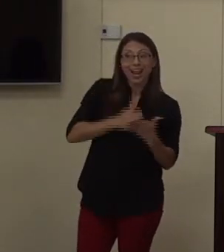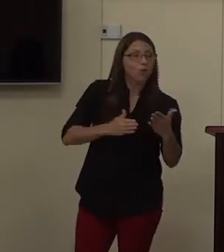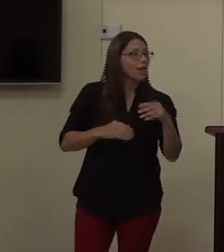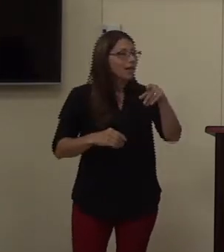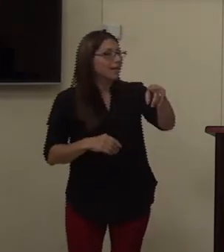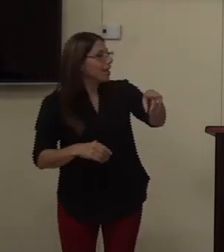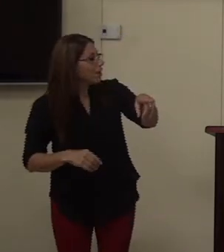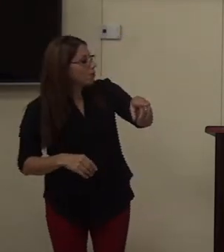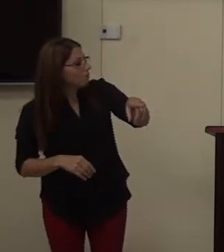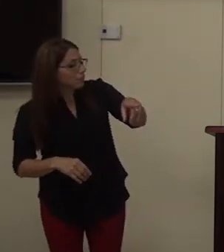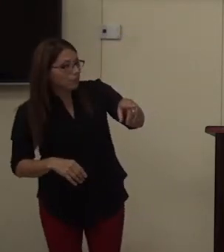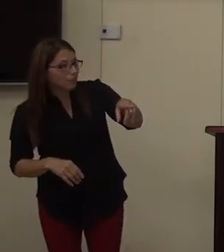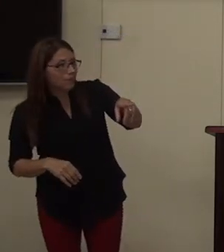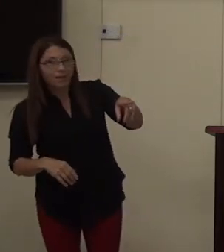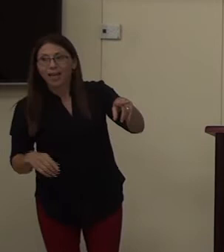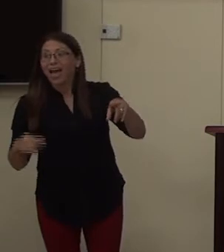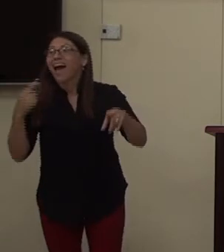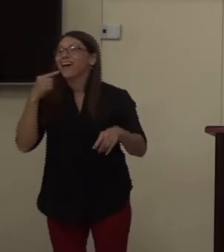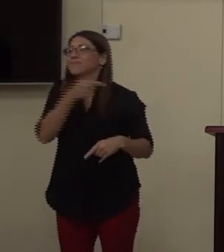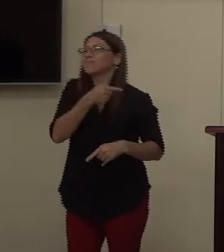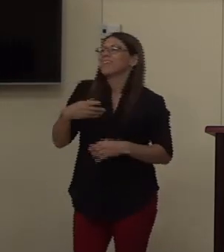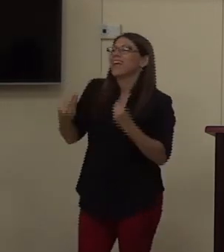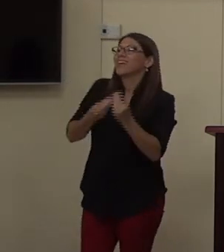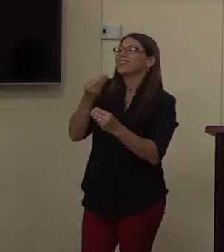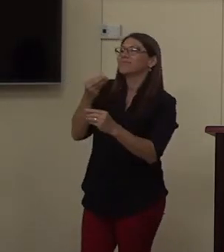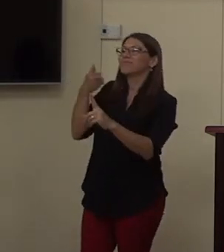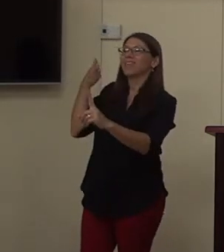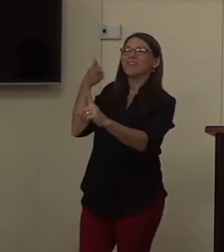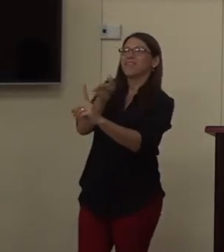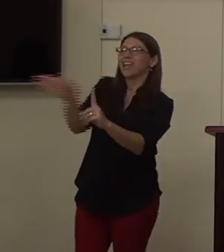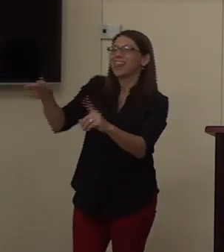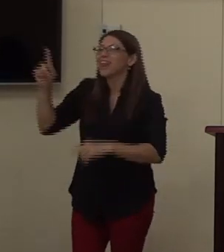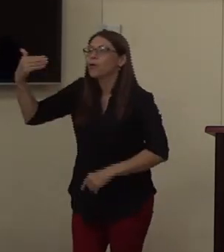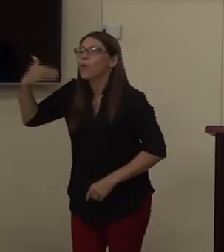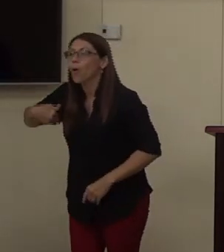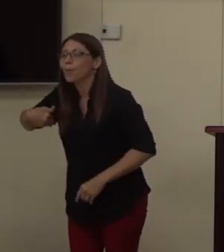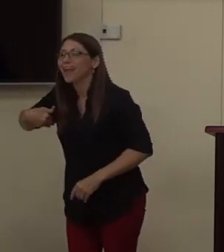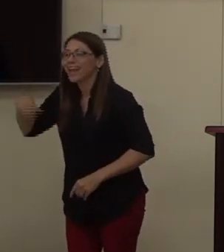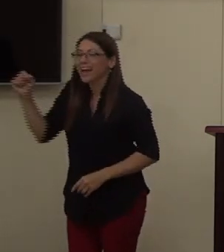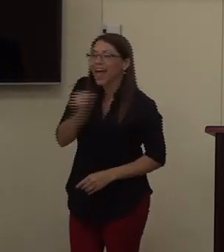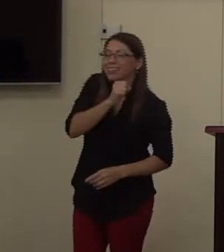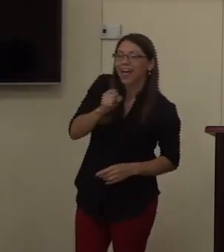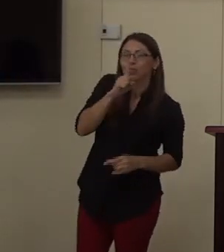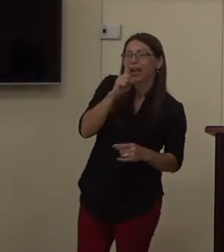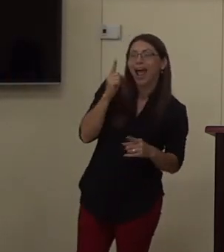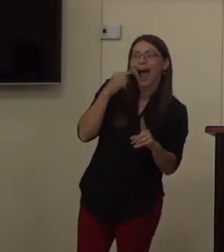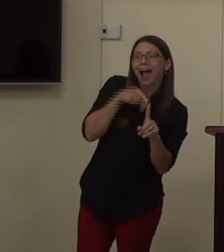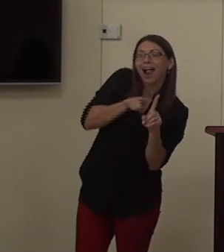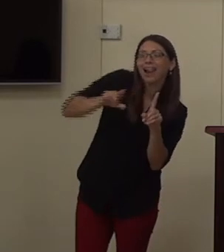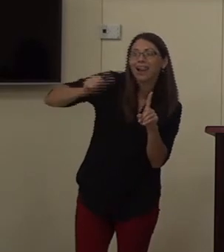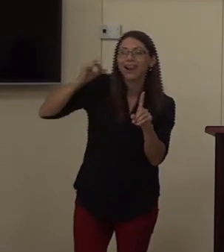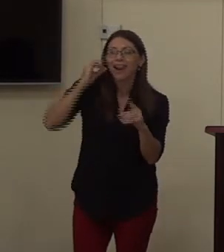exactamente. Vean que básicamente un canto a la infidelidad es un hombre cantándole al amante que mientras